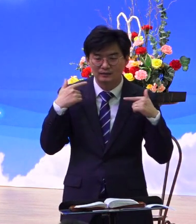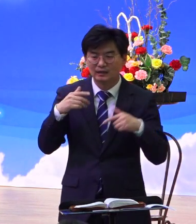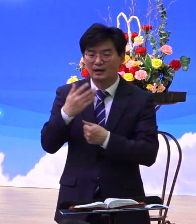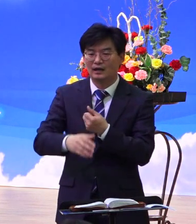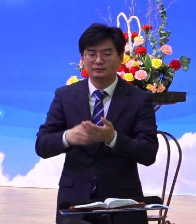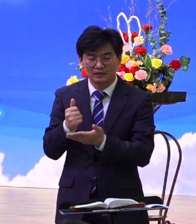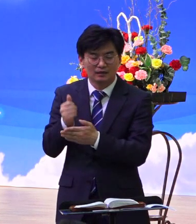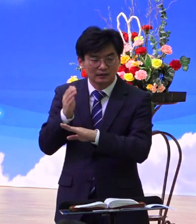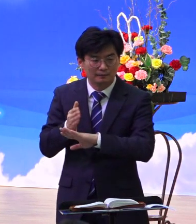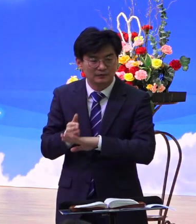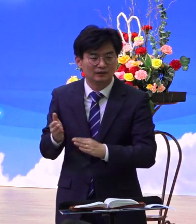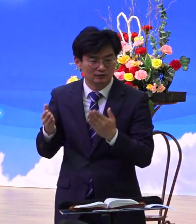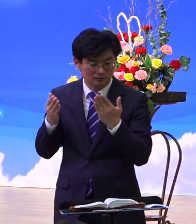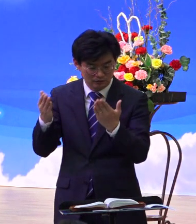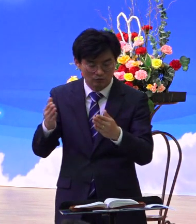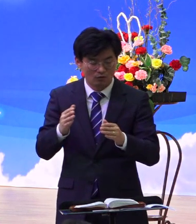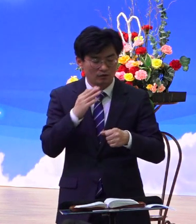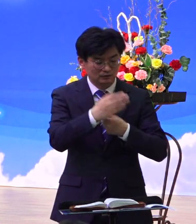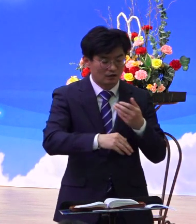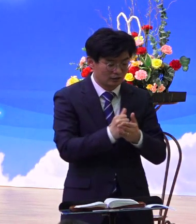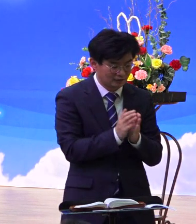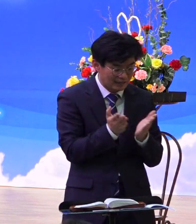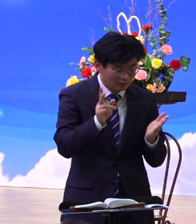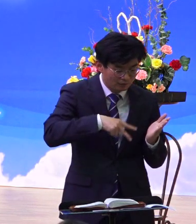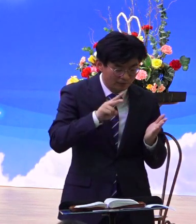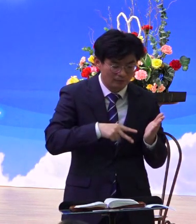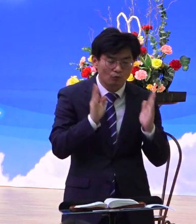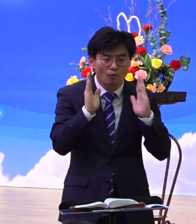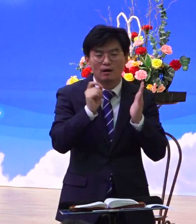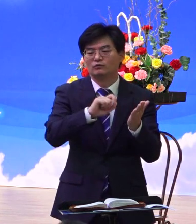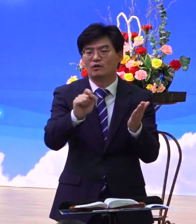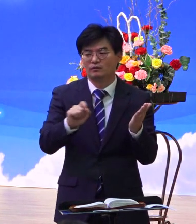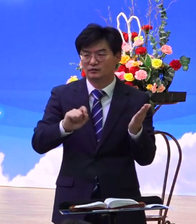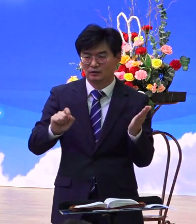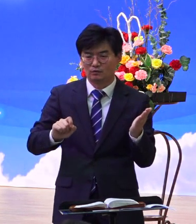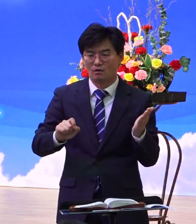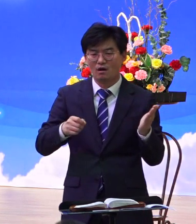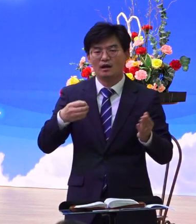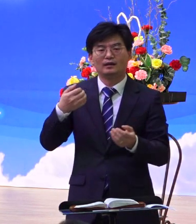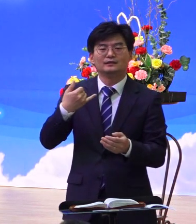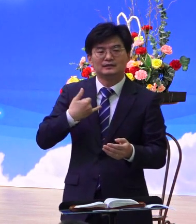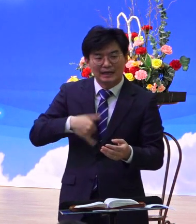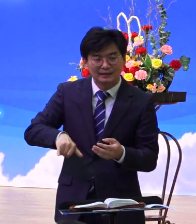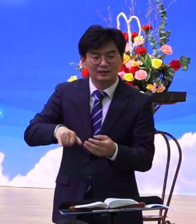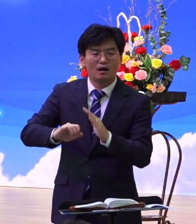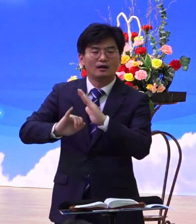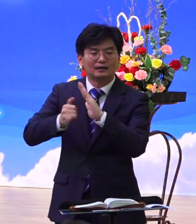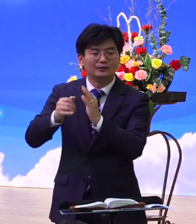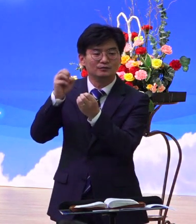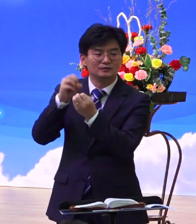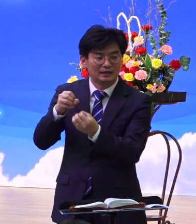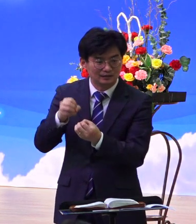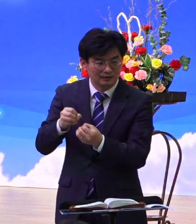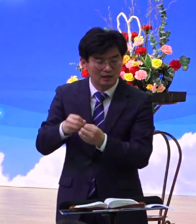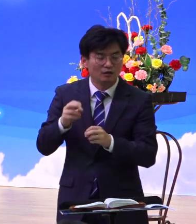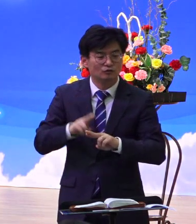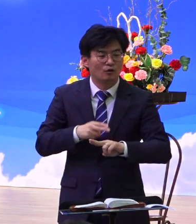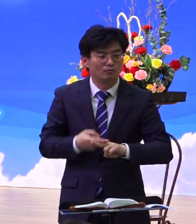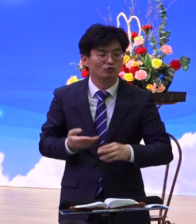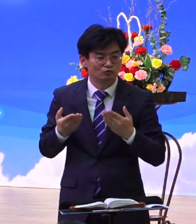쓰셨습니다. 손주들에게 성경 한 권씩을 필사성경을 주기 위해서 그렇게 애쓰셨던 그 권사님의 성경 사랑,